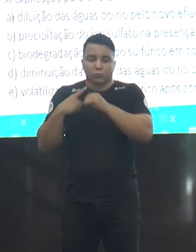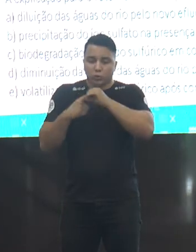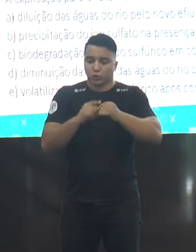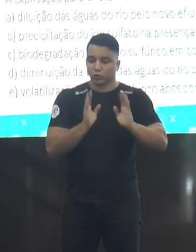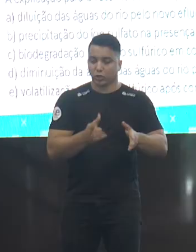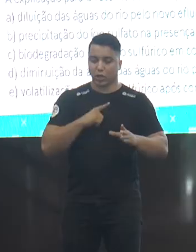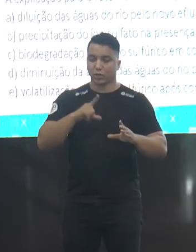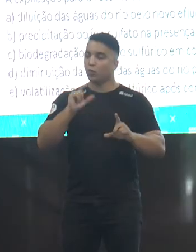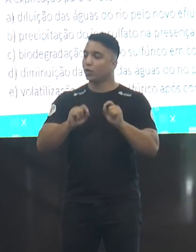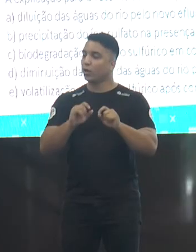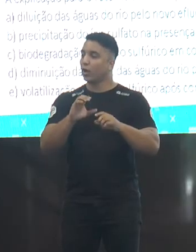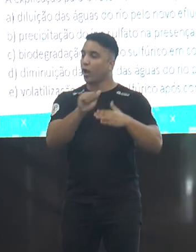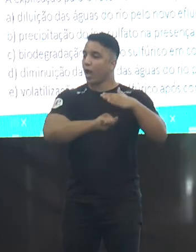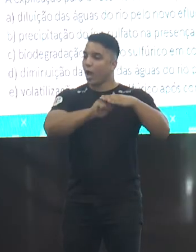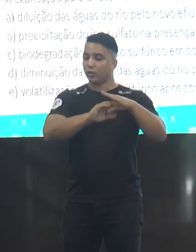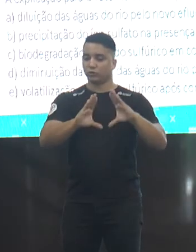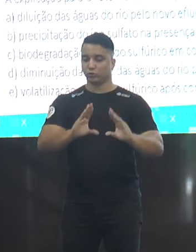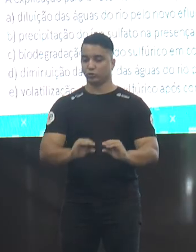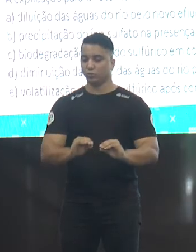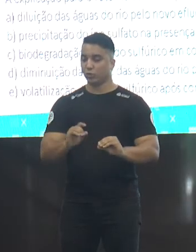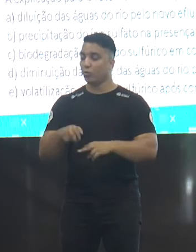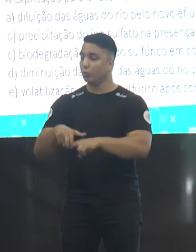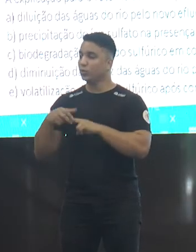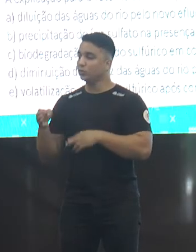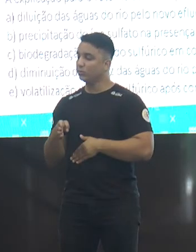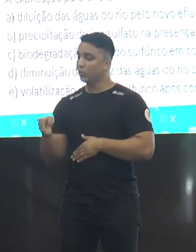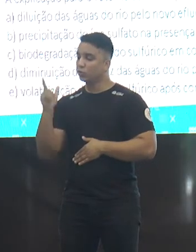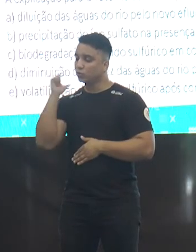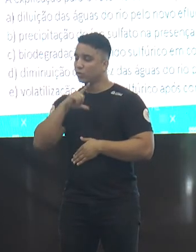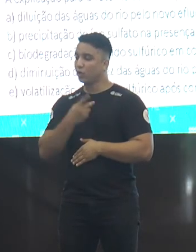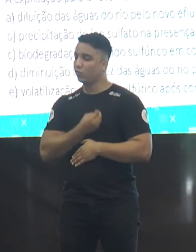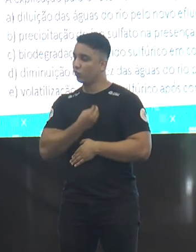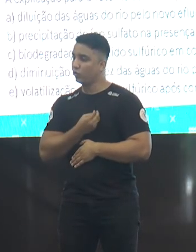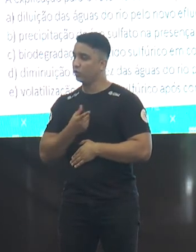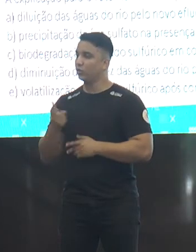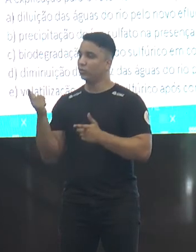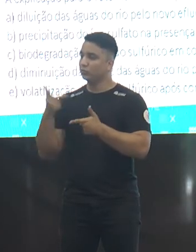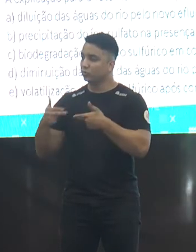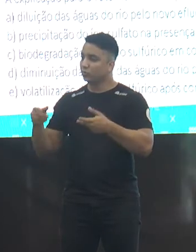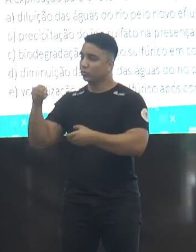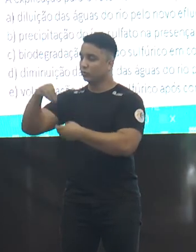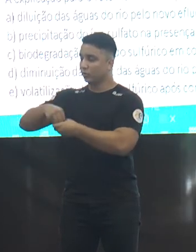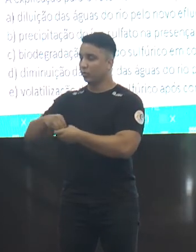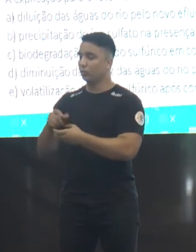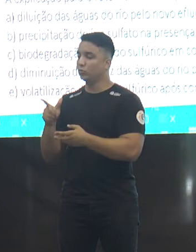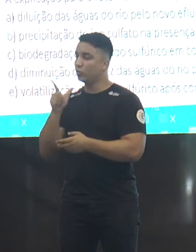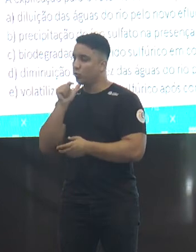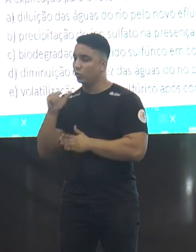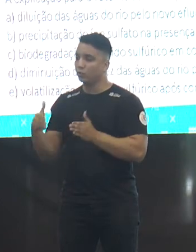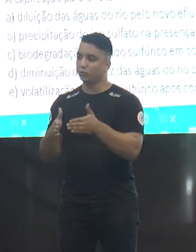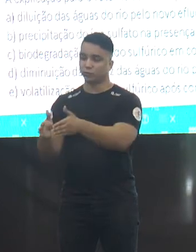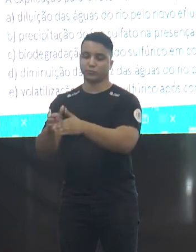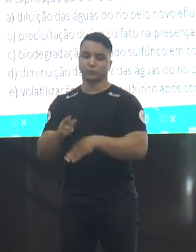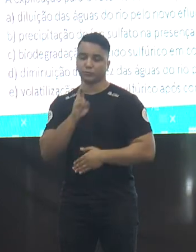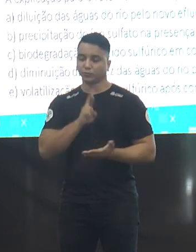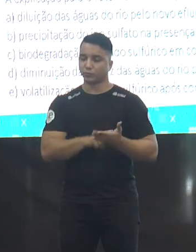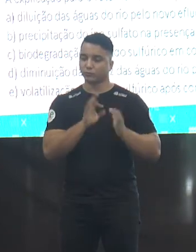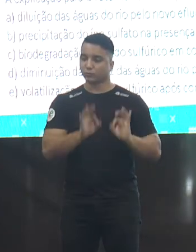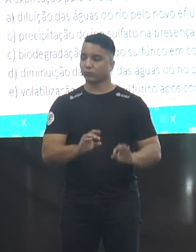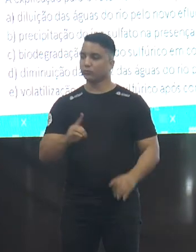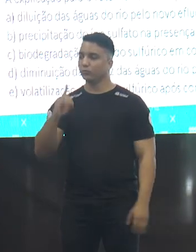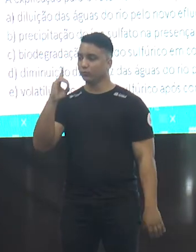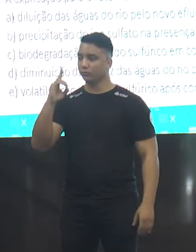eu diminuo a acidez e volta a ter vida, volta a ter tranquilidade. Letra D seria